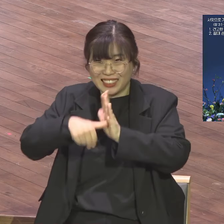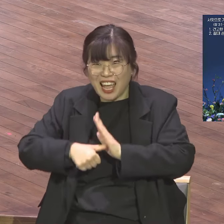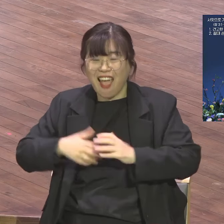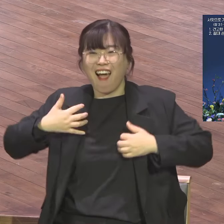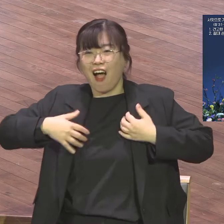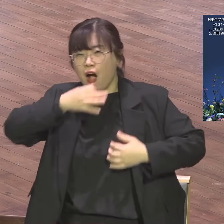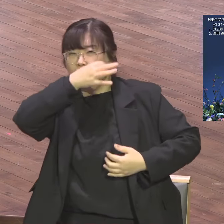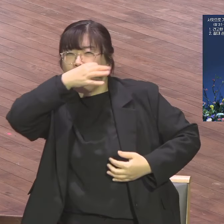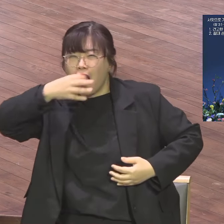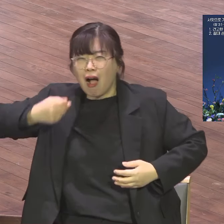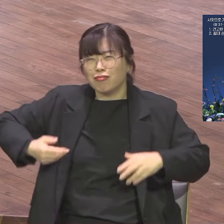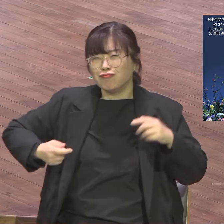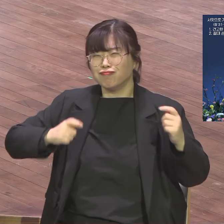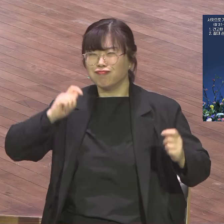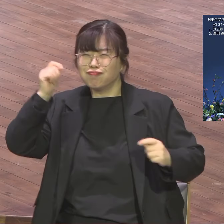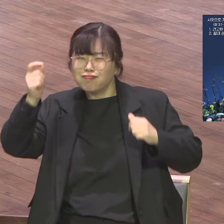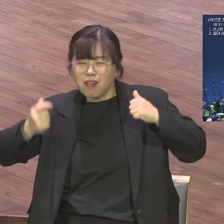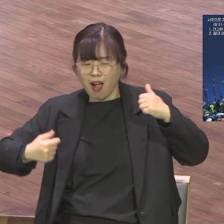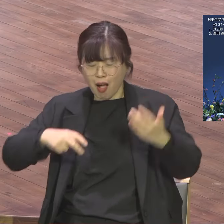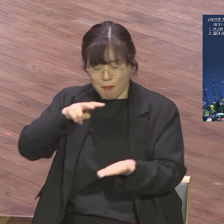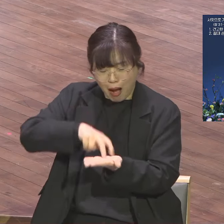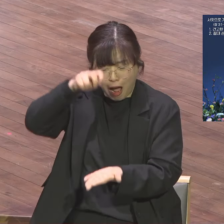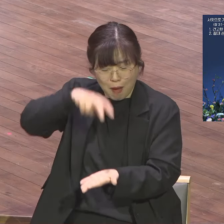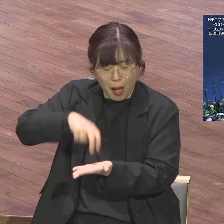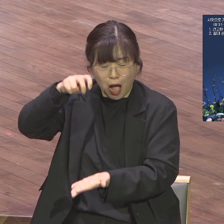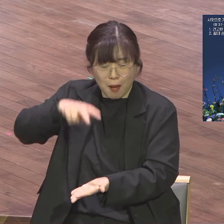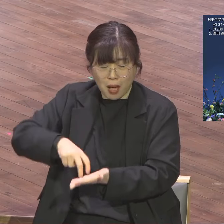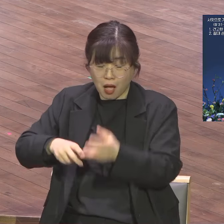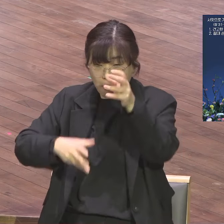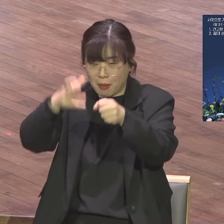그게 절대 순종입니다. 그게. 아시겠어요?